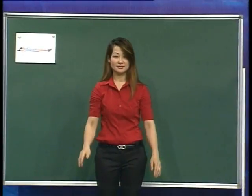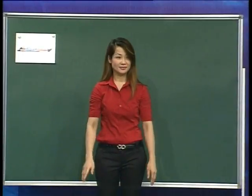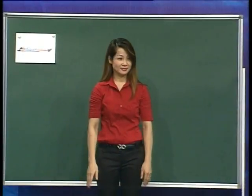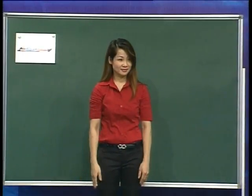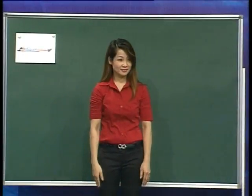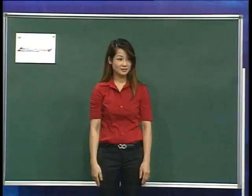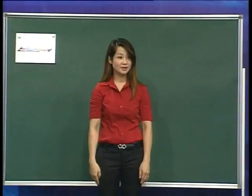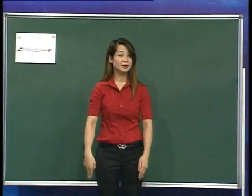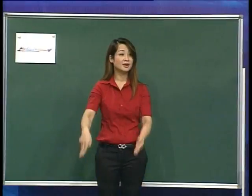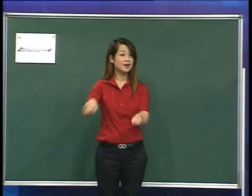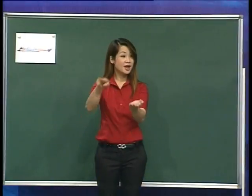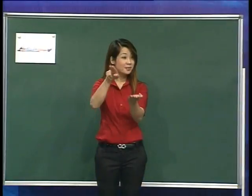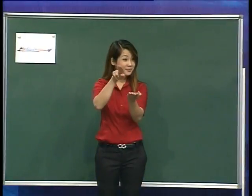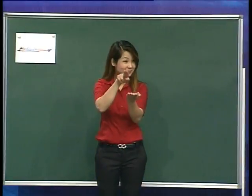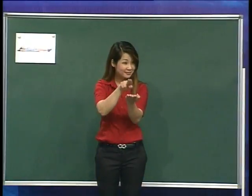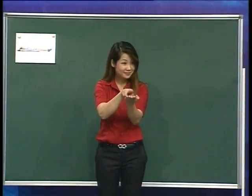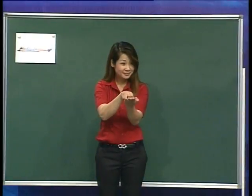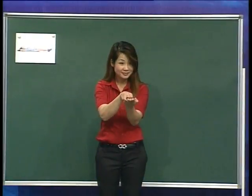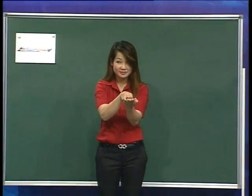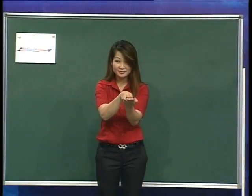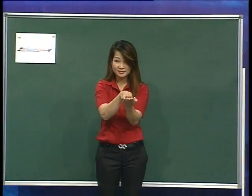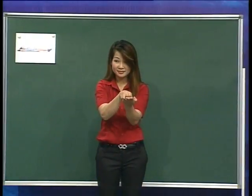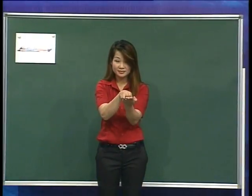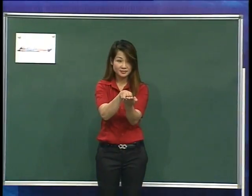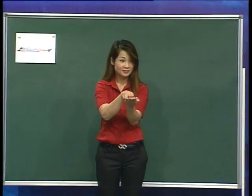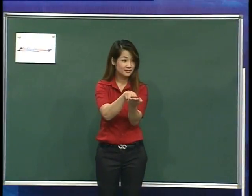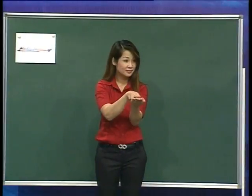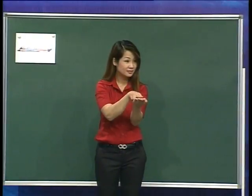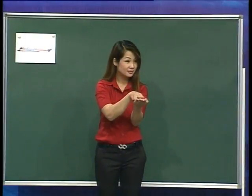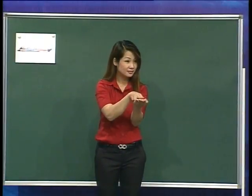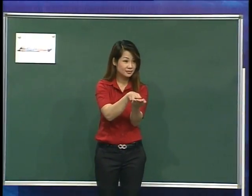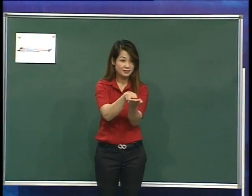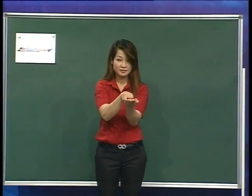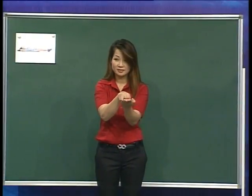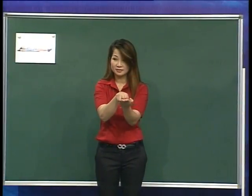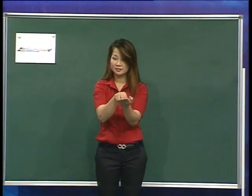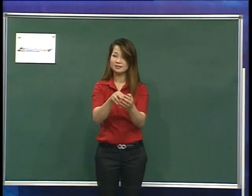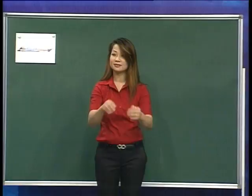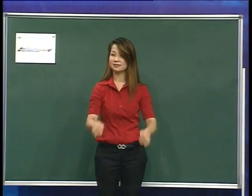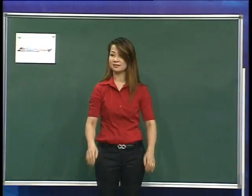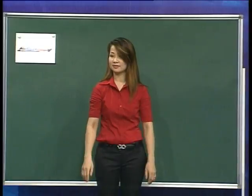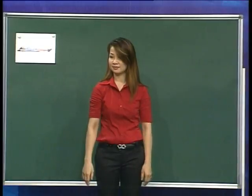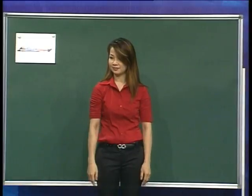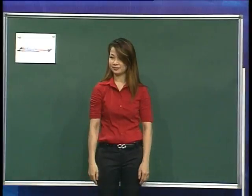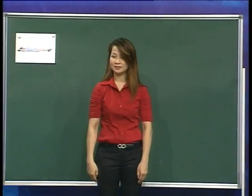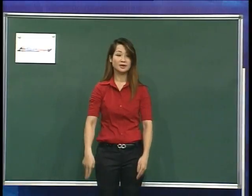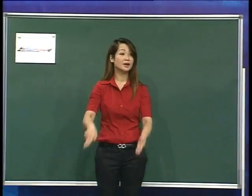khép kín Lòng bàn tay hướng lên trên Ngón trỏ ngón giữa tay phải rưỡi thẳng Các ngón khác nắm lại Lòng bàn tay hướng xuống dưới Đặt vào lòng bàn tay trái